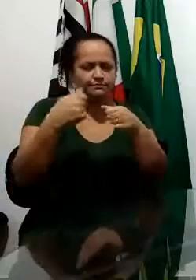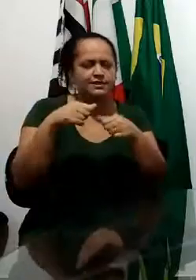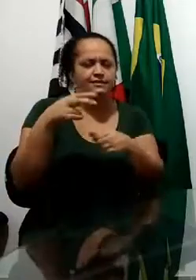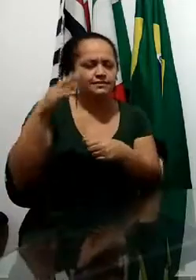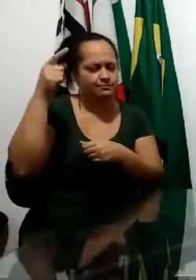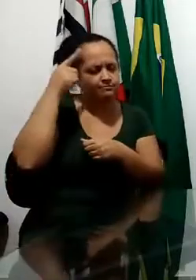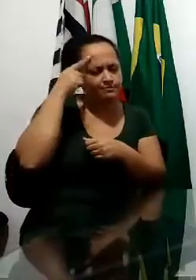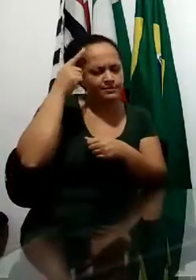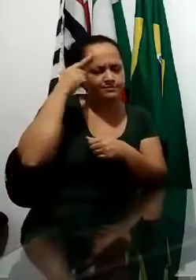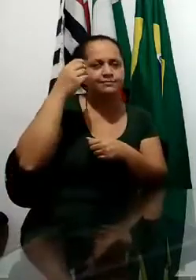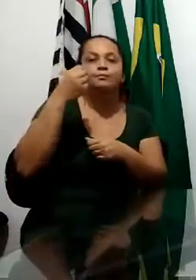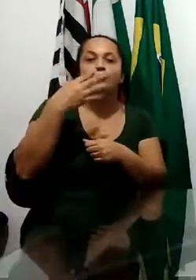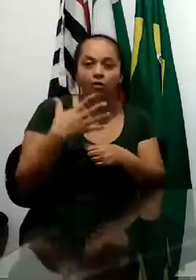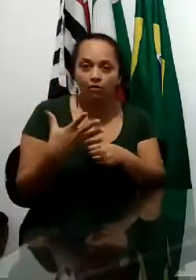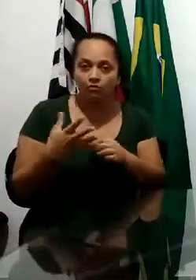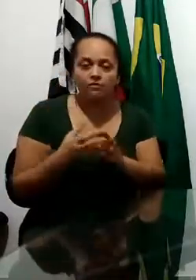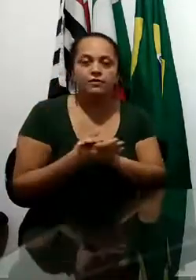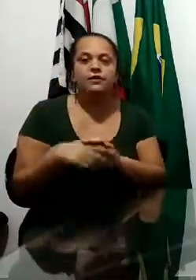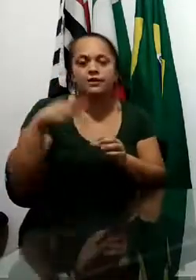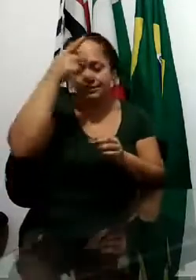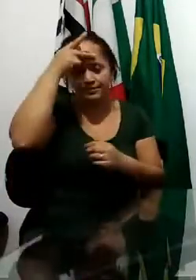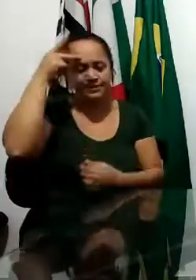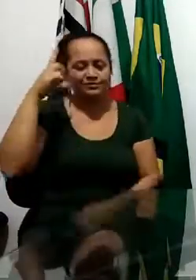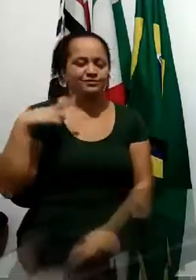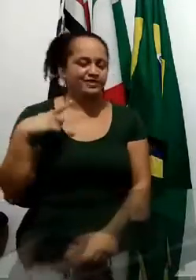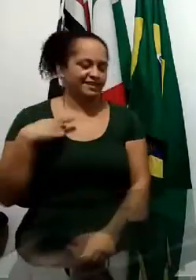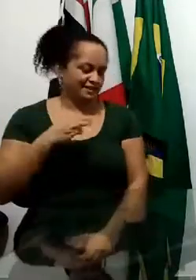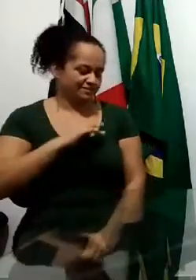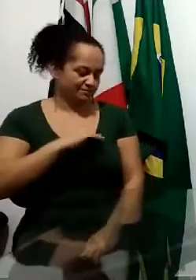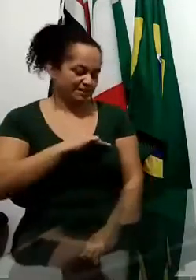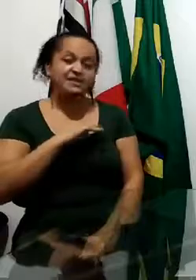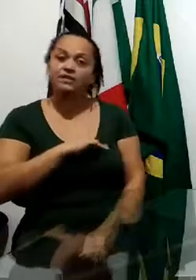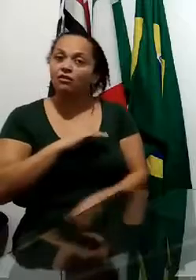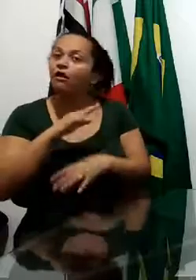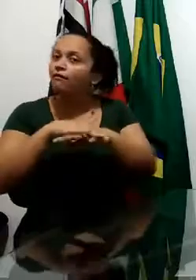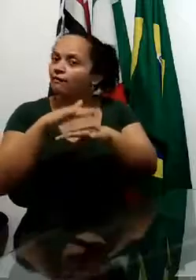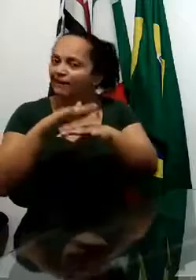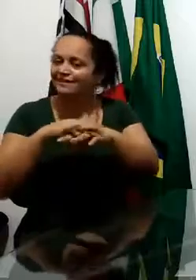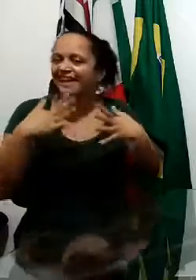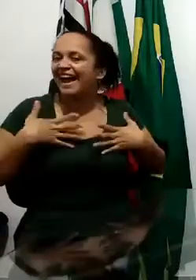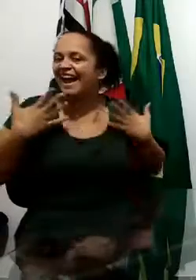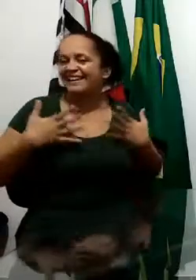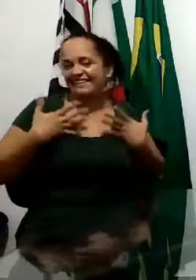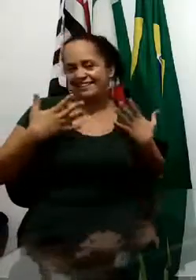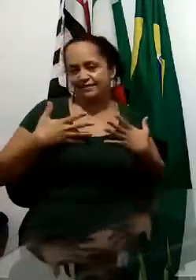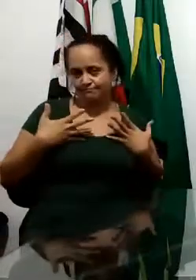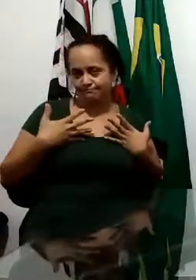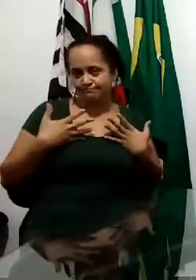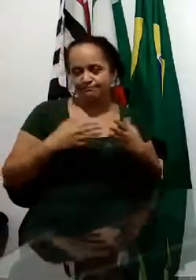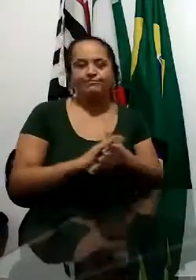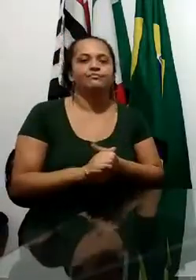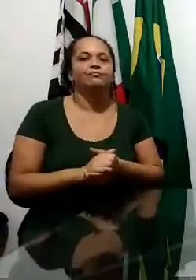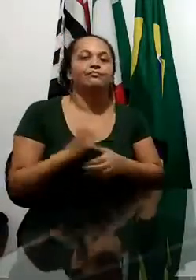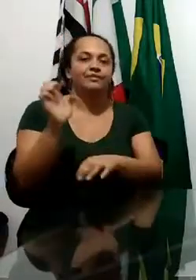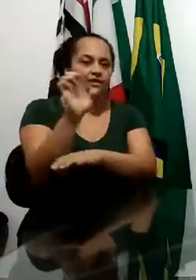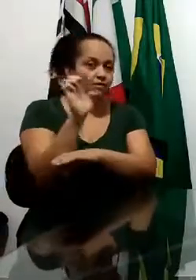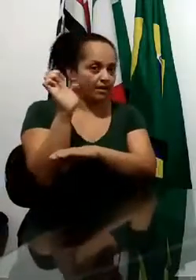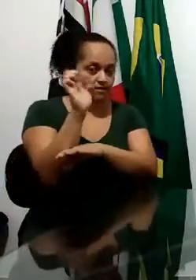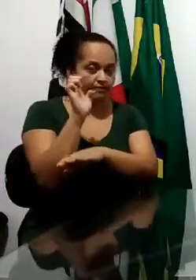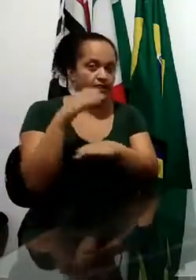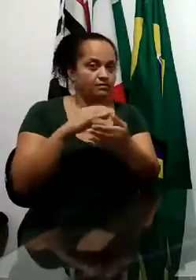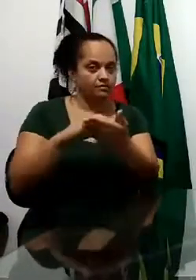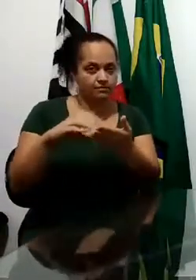que exerce misericórdia, faça com alegria. Então, conforme Efésios capítulo 2,